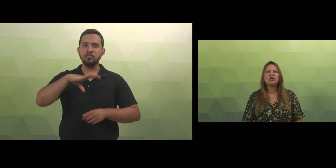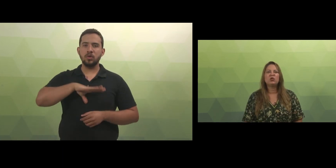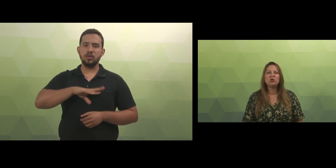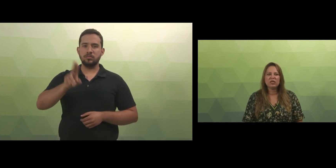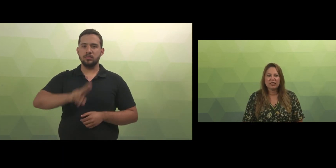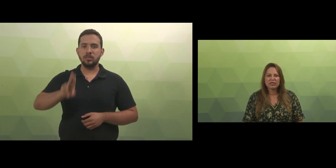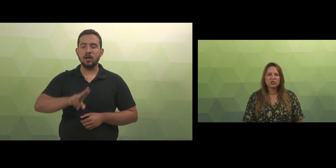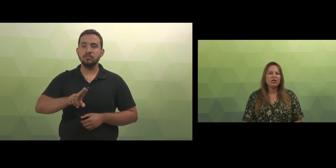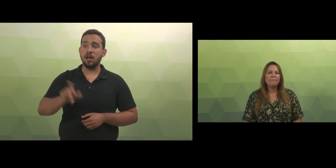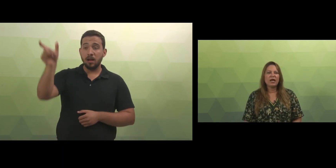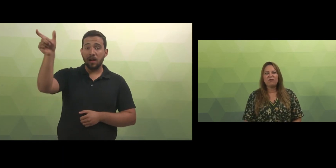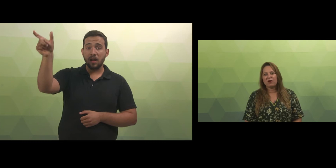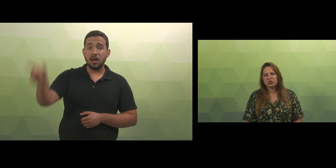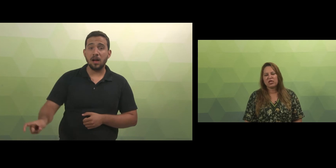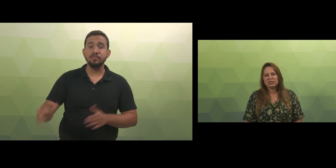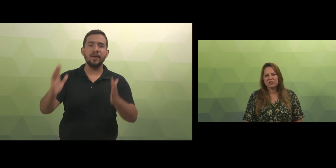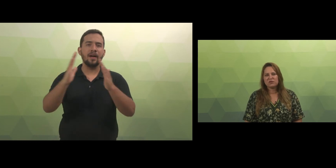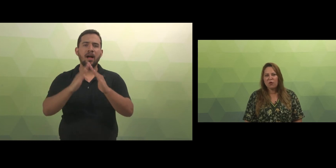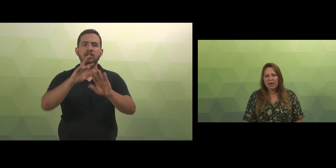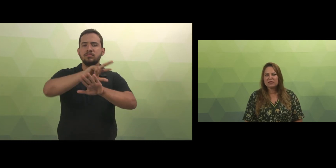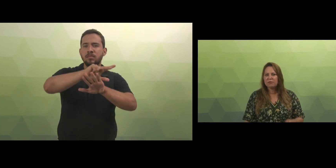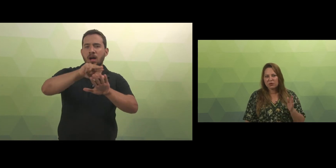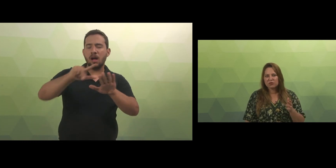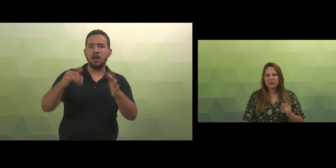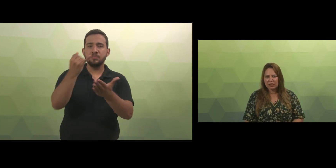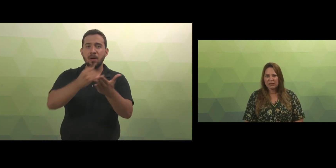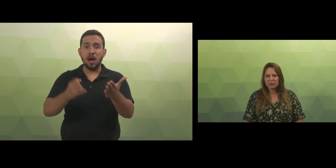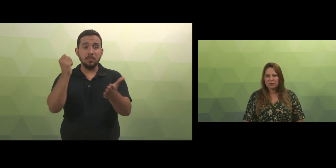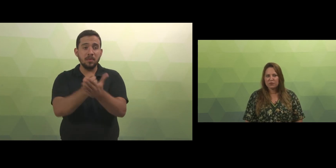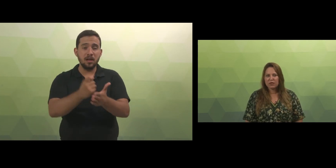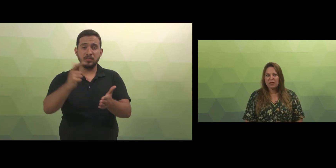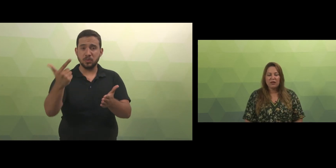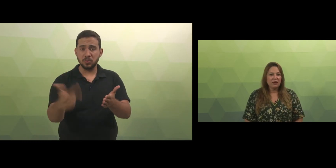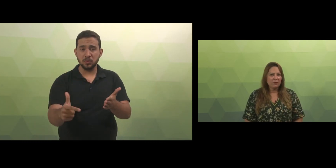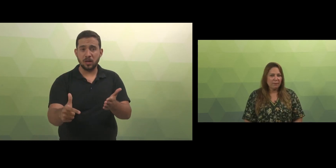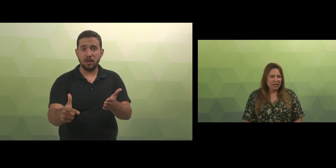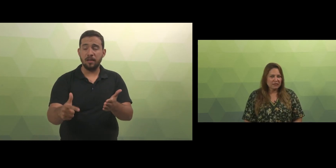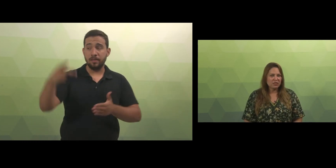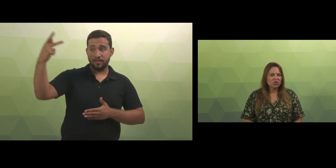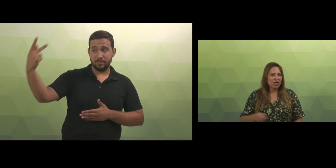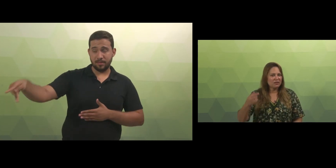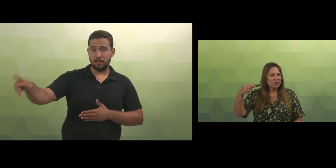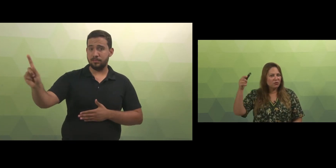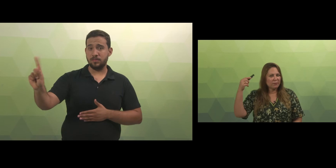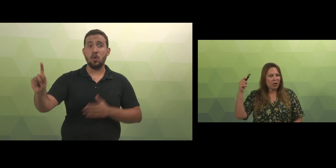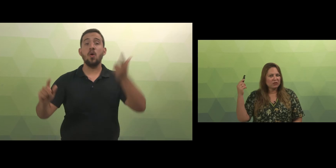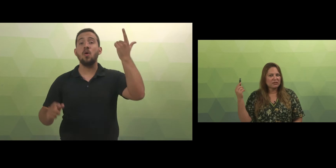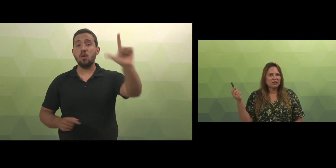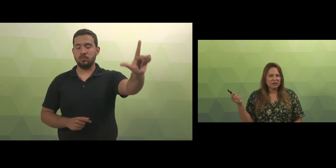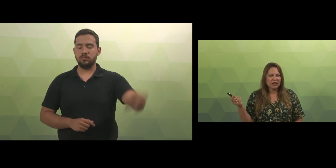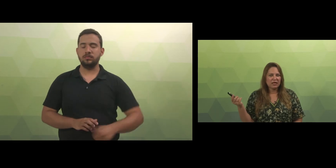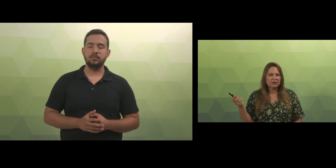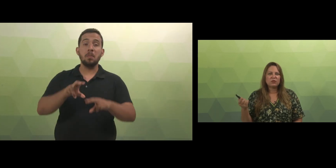de nulidade pela falta de requisitos formais impostos pela lei. Mas, já na segunda